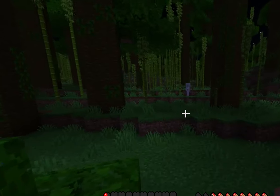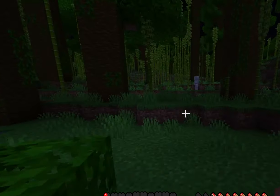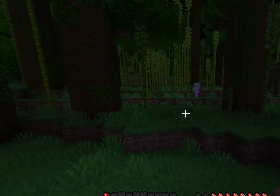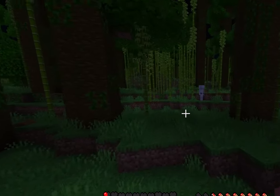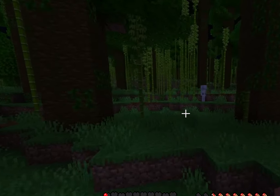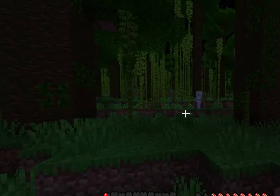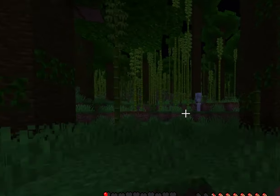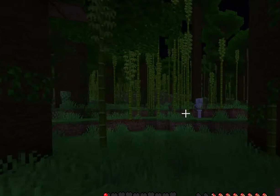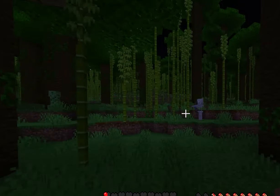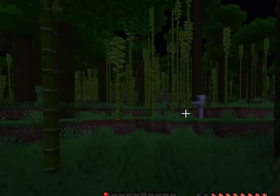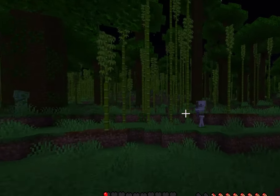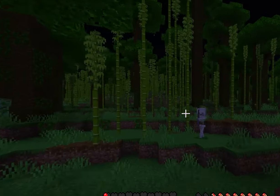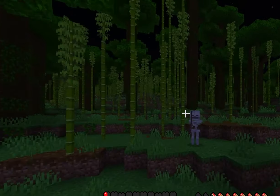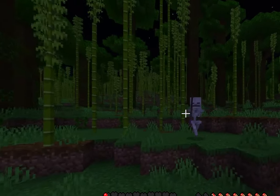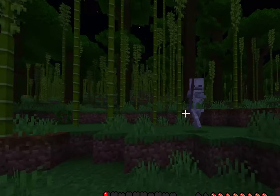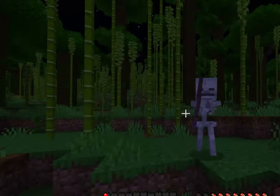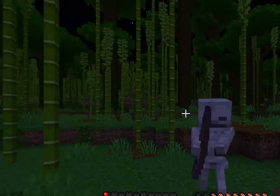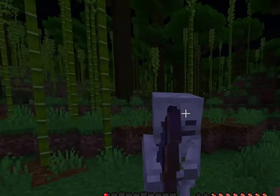殺して…殺して。